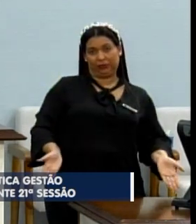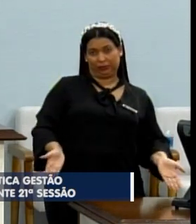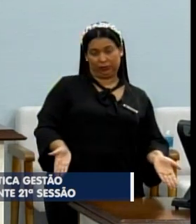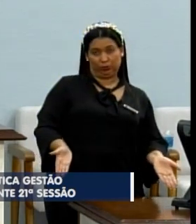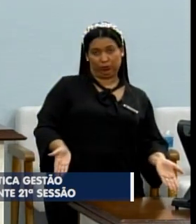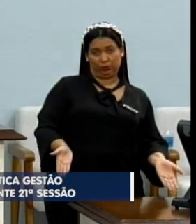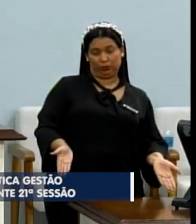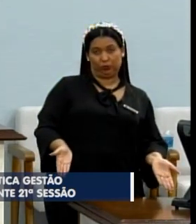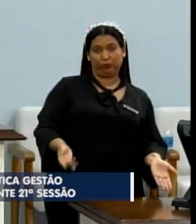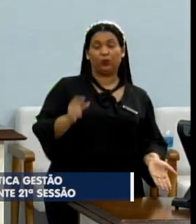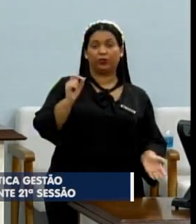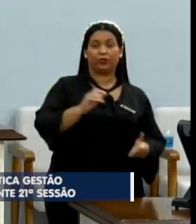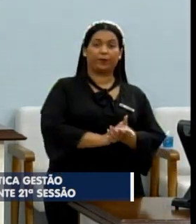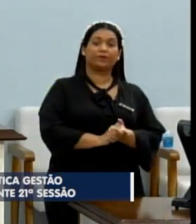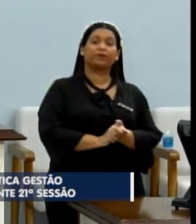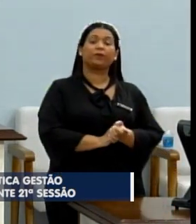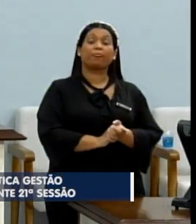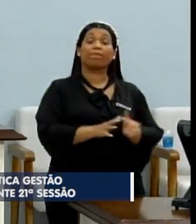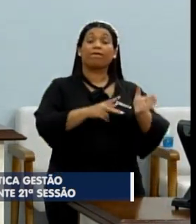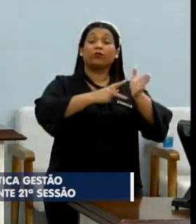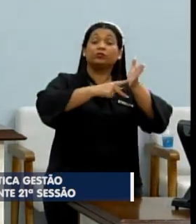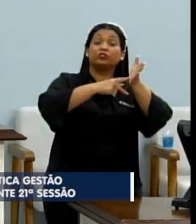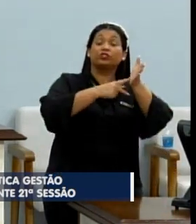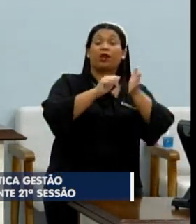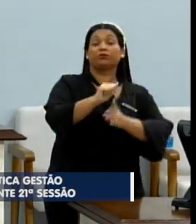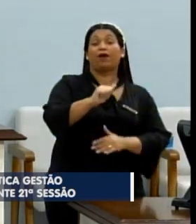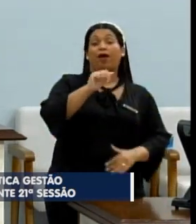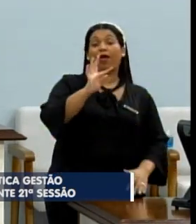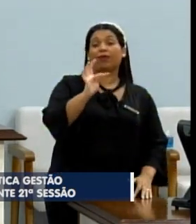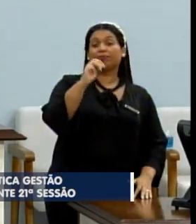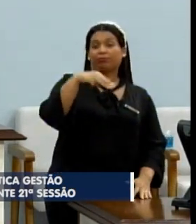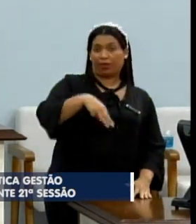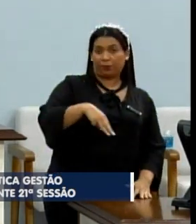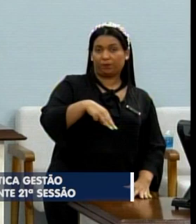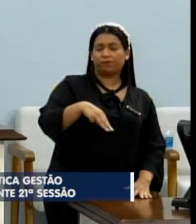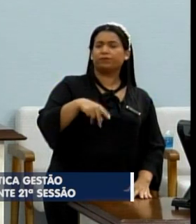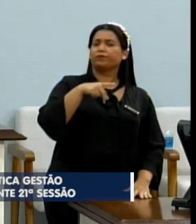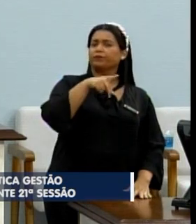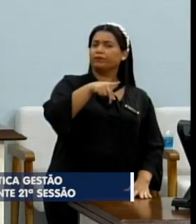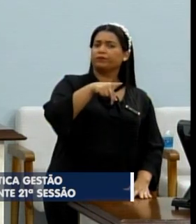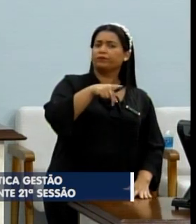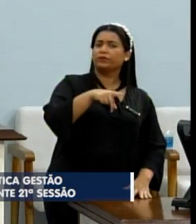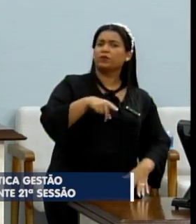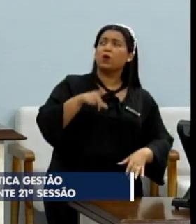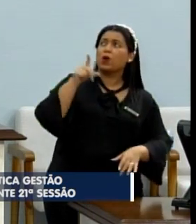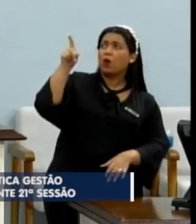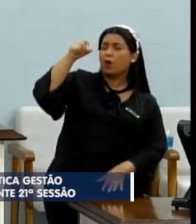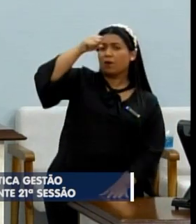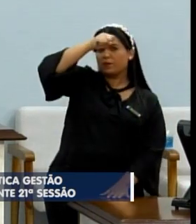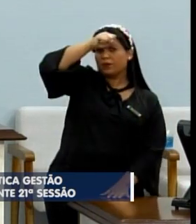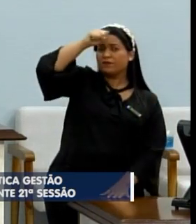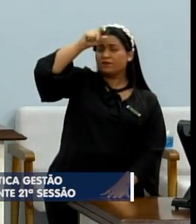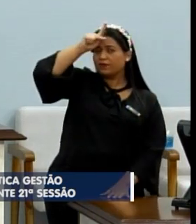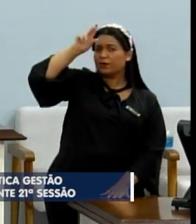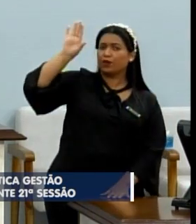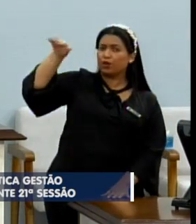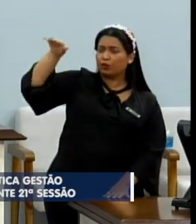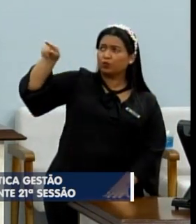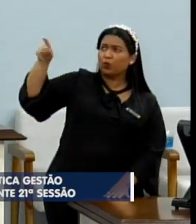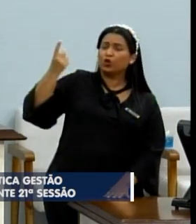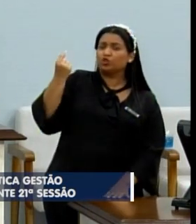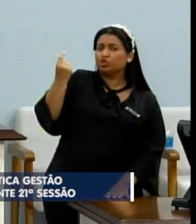vez até entrou com uma ação dizendo que o prefeito tava fazendo aporte financeiro